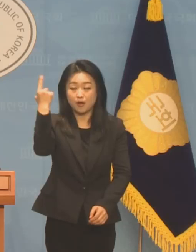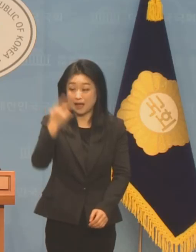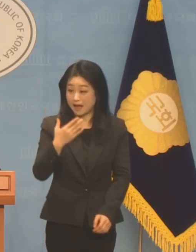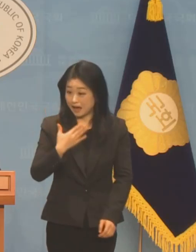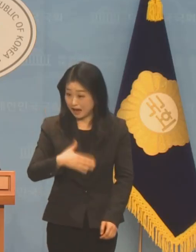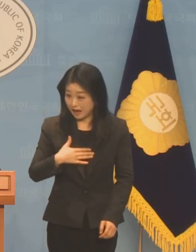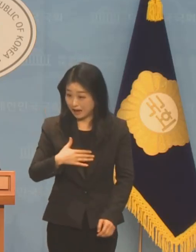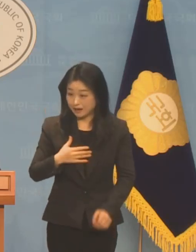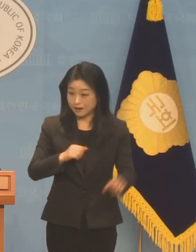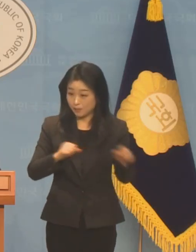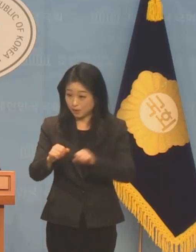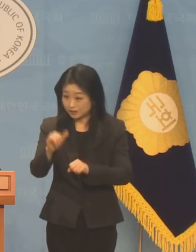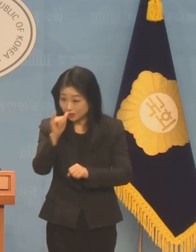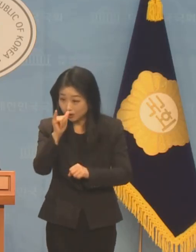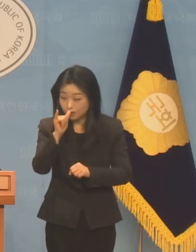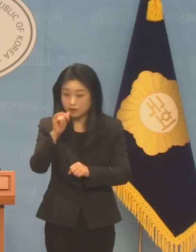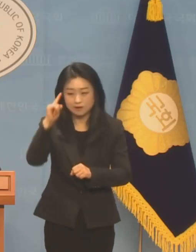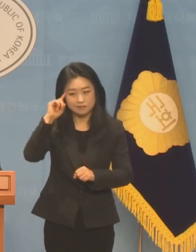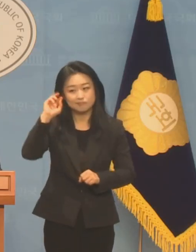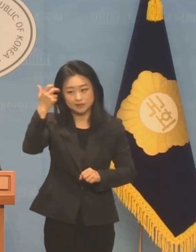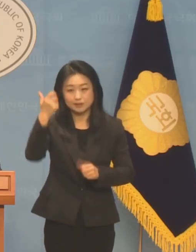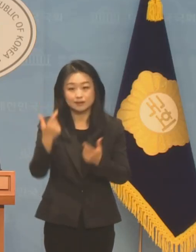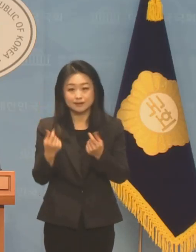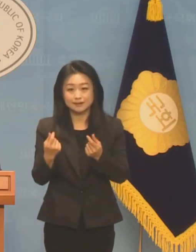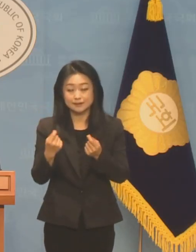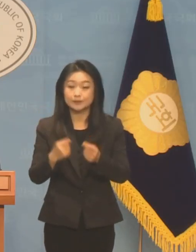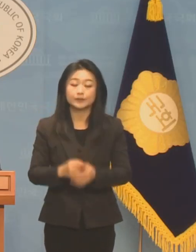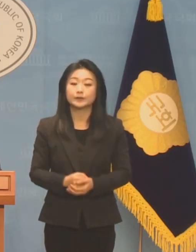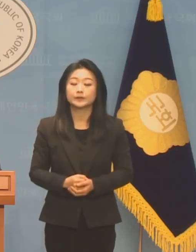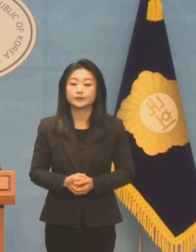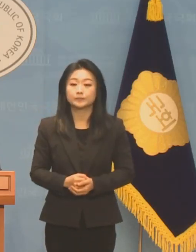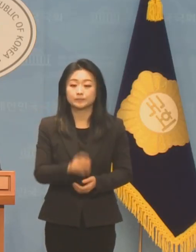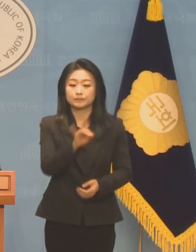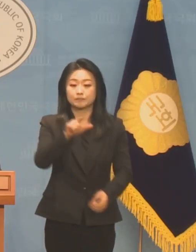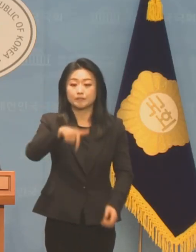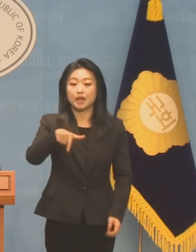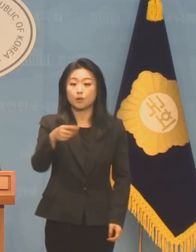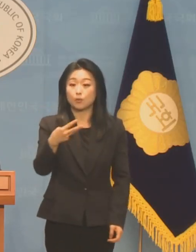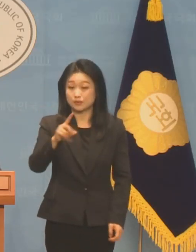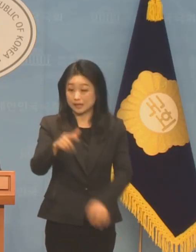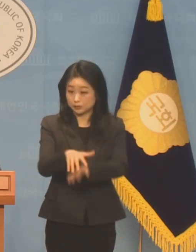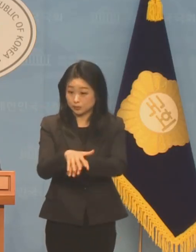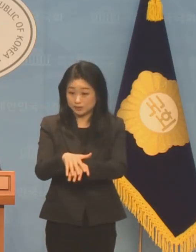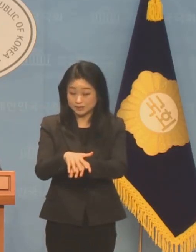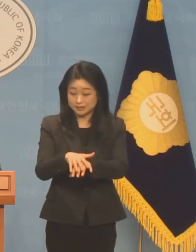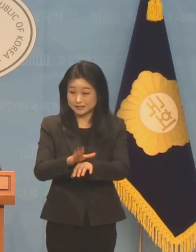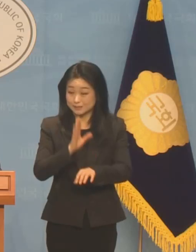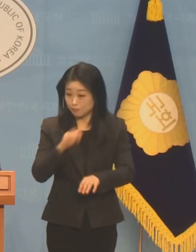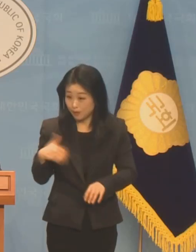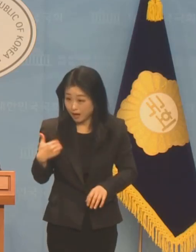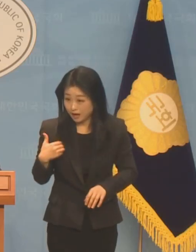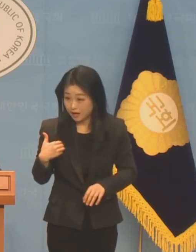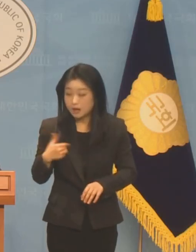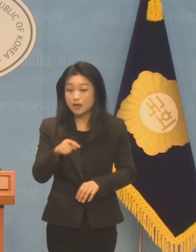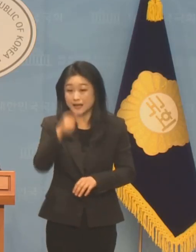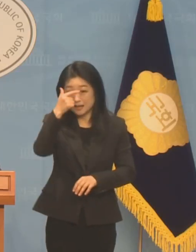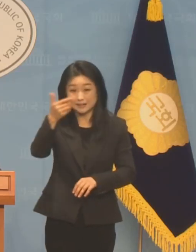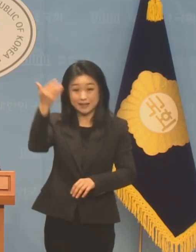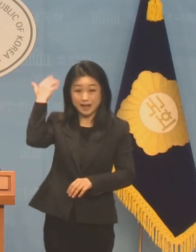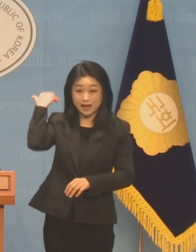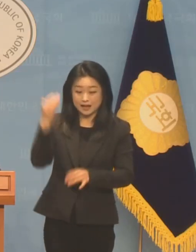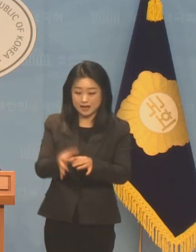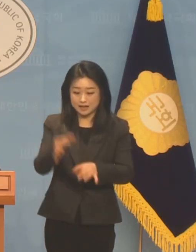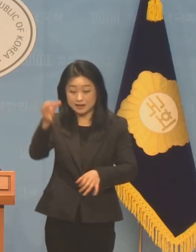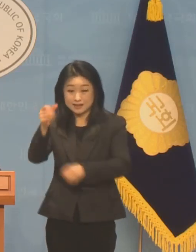아는데도 했다면 제정신이 아닌 것입니다. 백골단이 어떤 조직입니까? 백골단의 무자비한